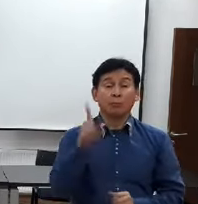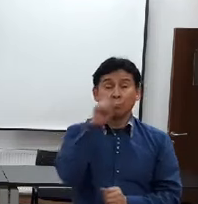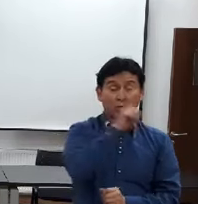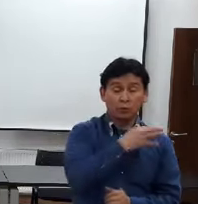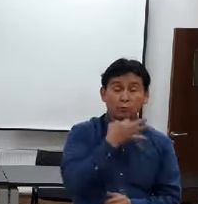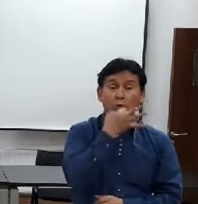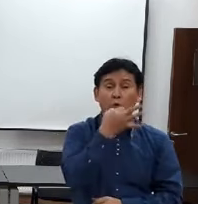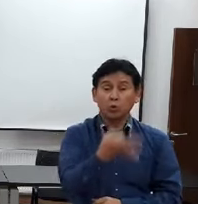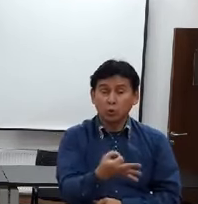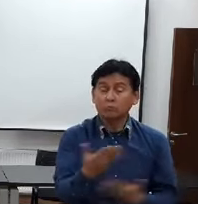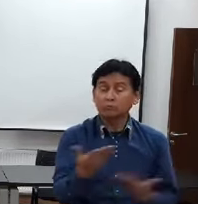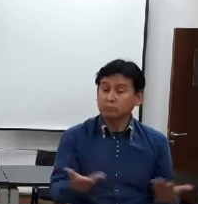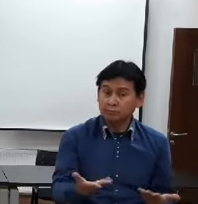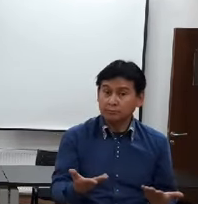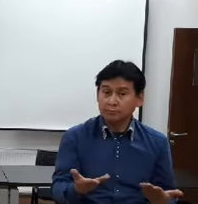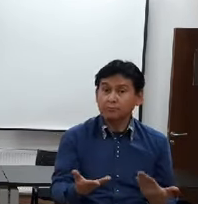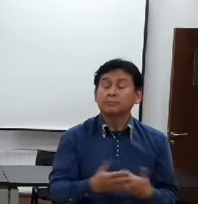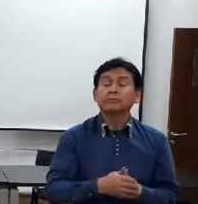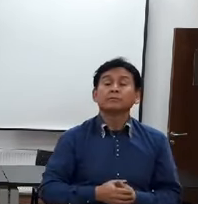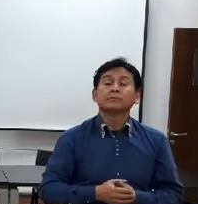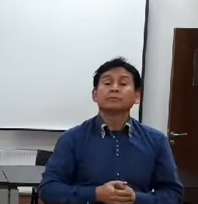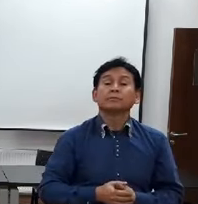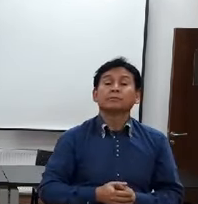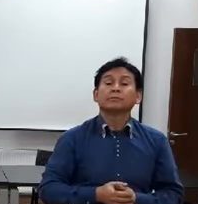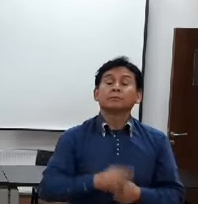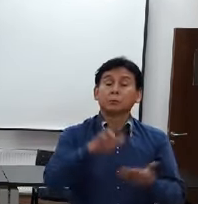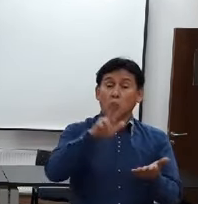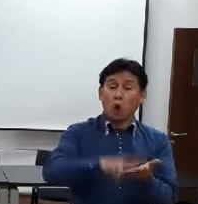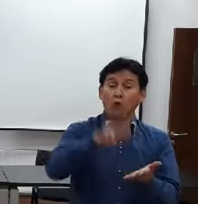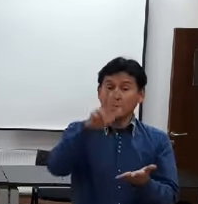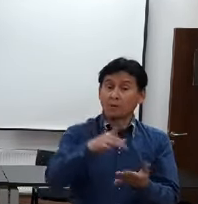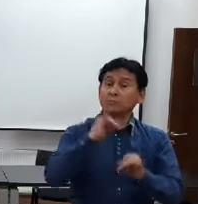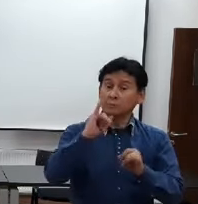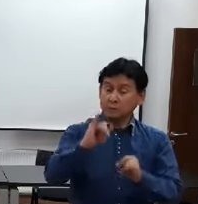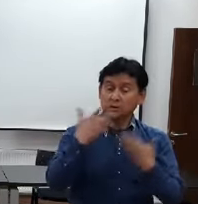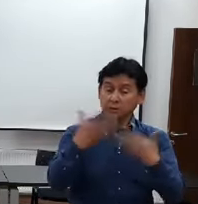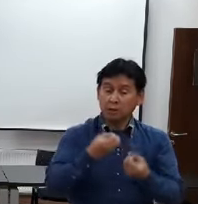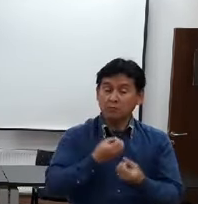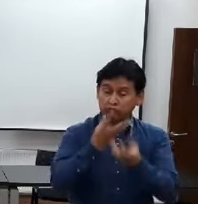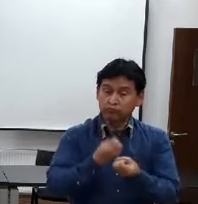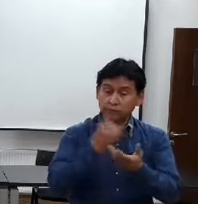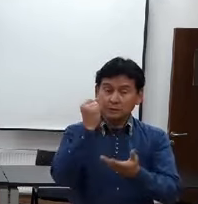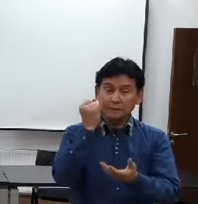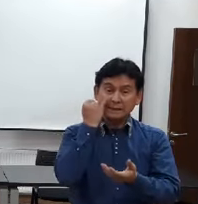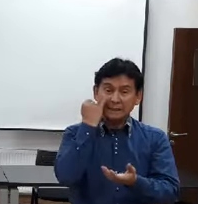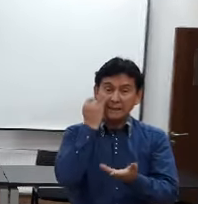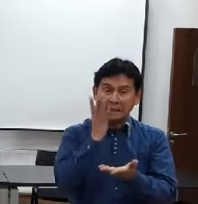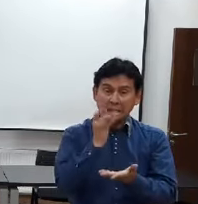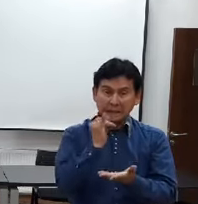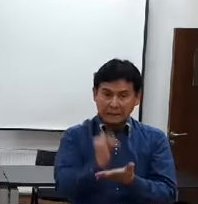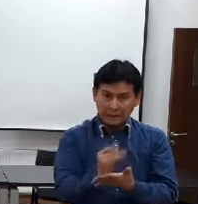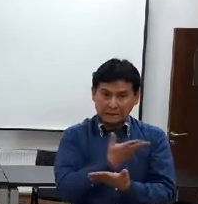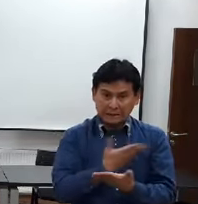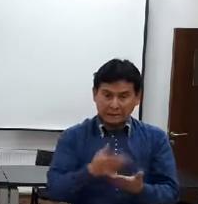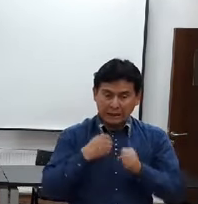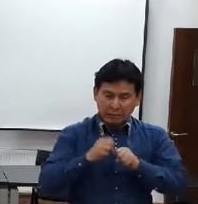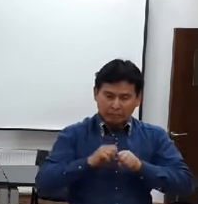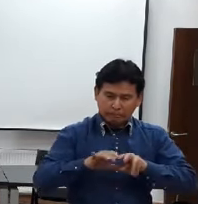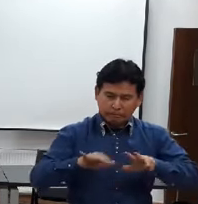Finalmente, quiero contarles y confirmar lo que ya ha dicho la Intendente y que comenzó rápidamente a